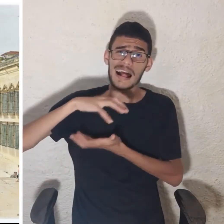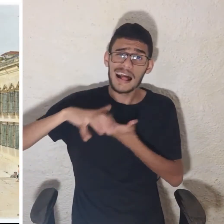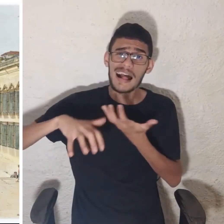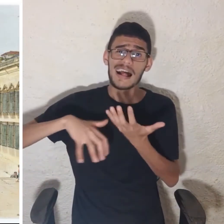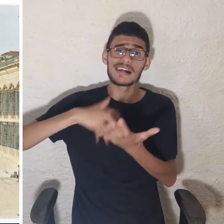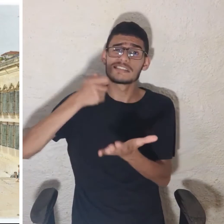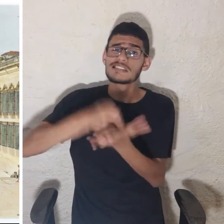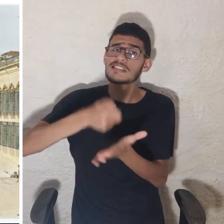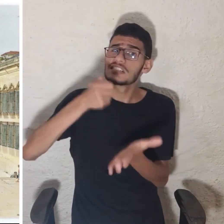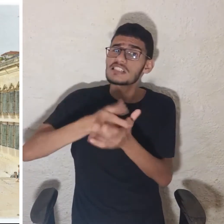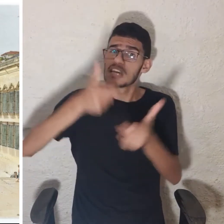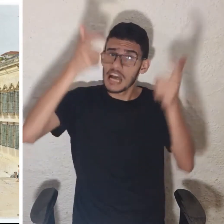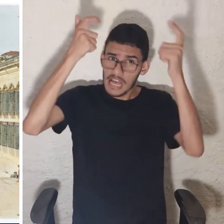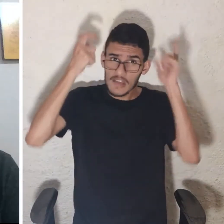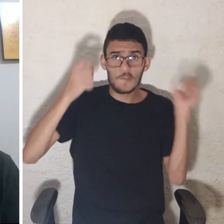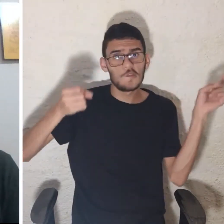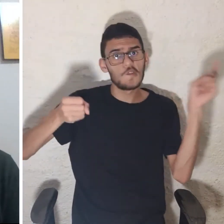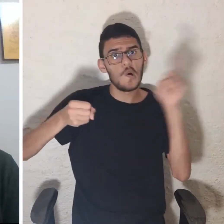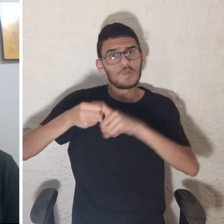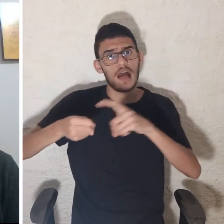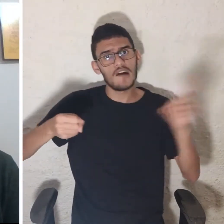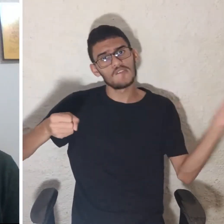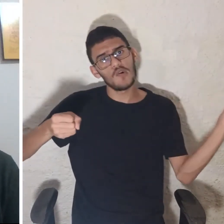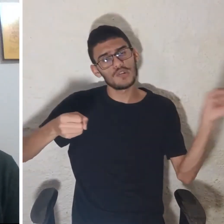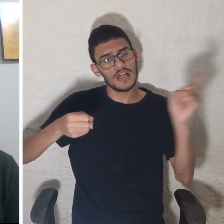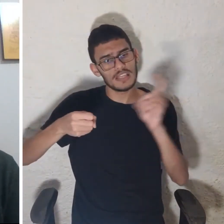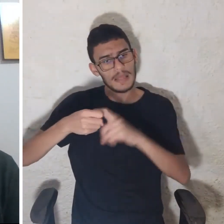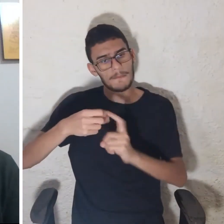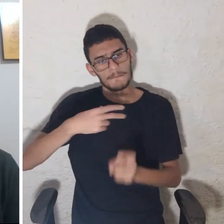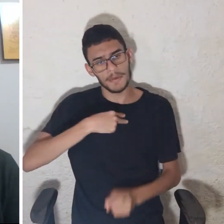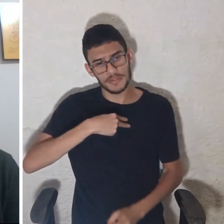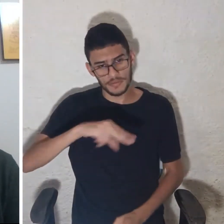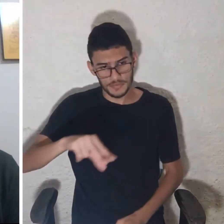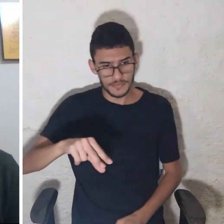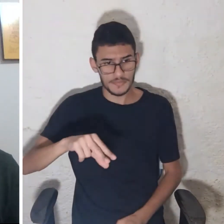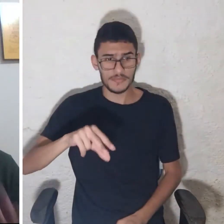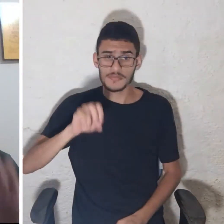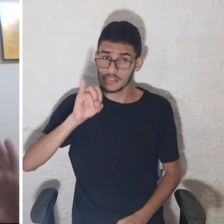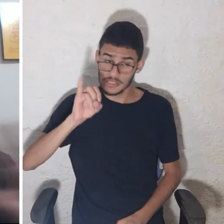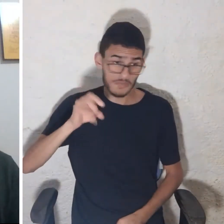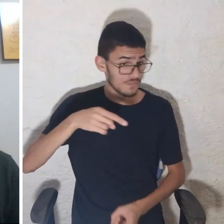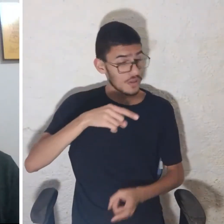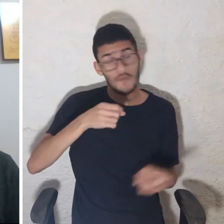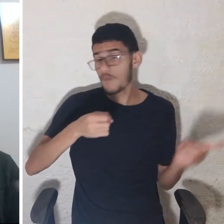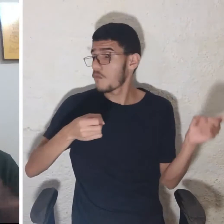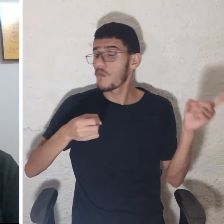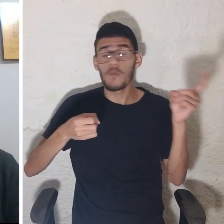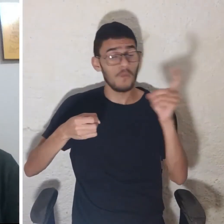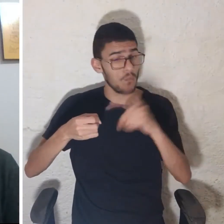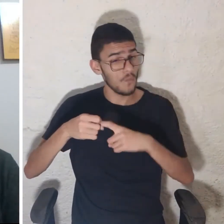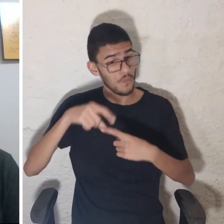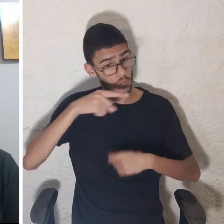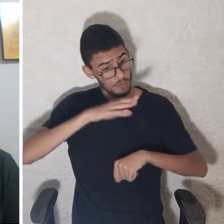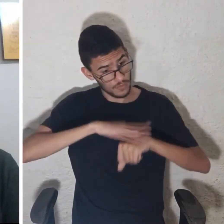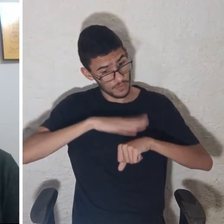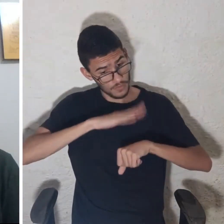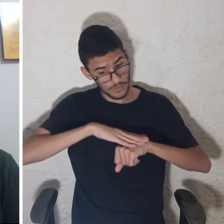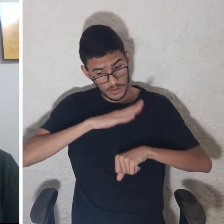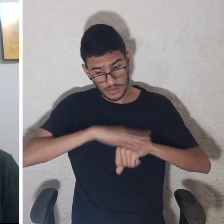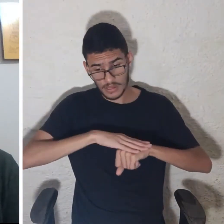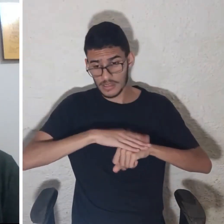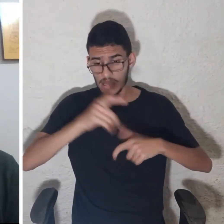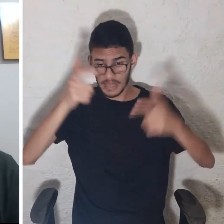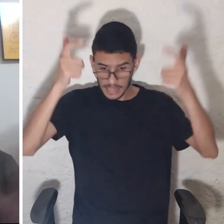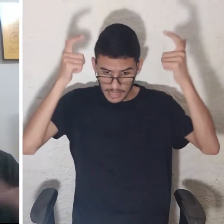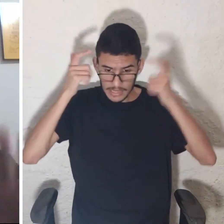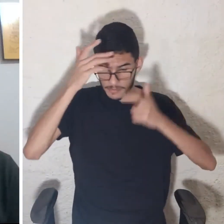aí exigiram que o rei voltasse, o rei Dom João voltasse para Portugal. Então, e falaram, olha, se você não voltar, você vai deixar de ser o